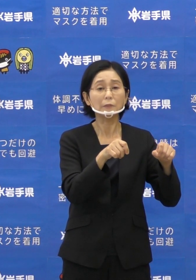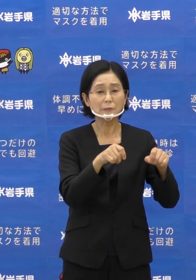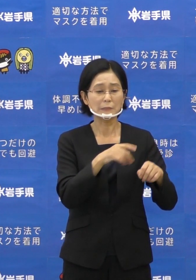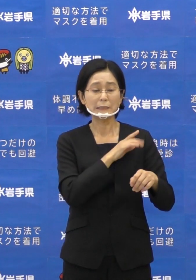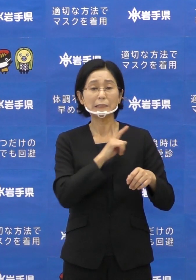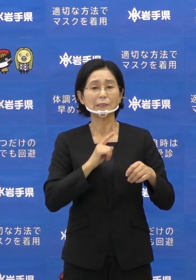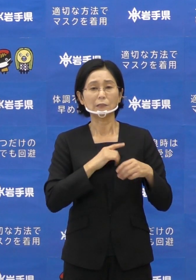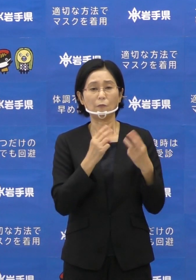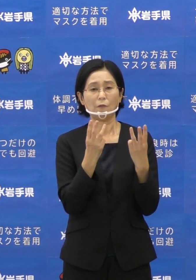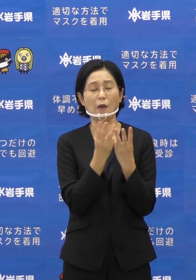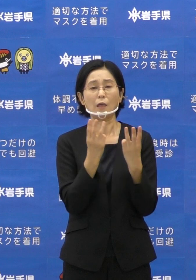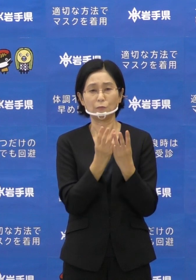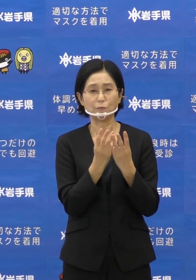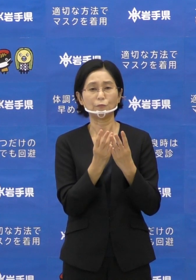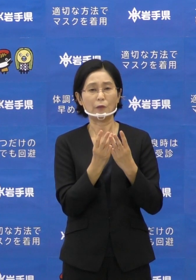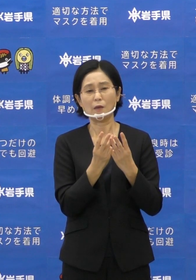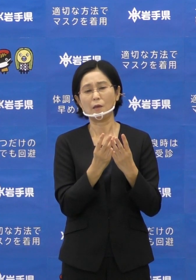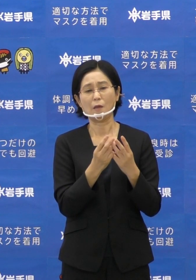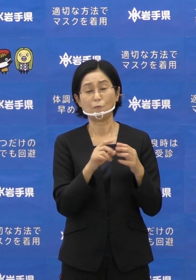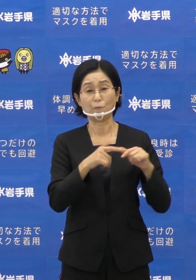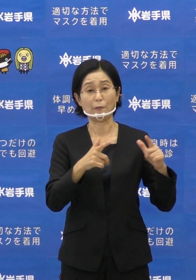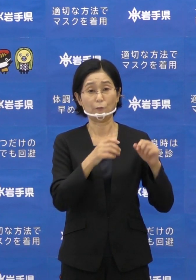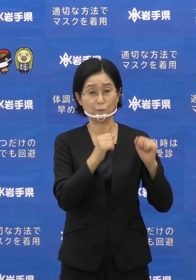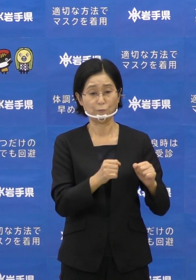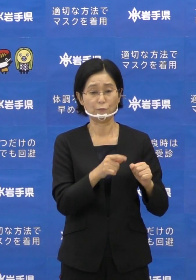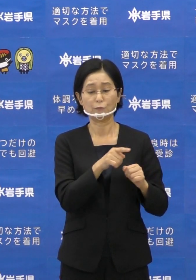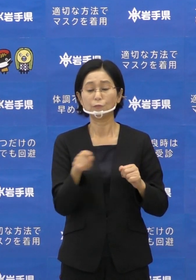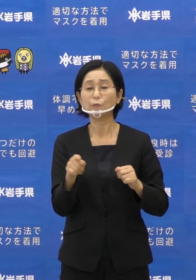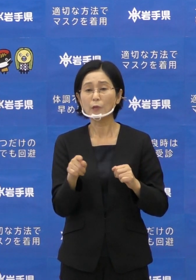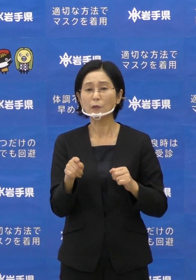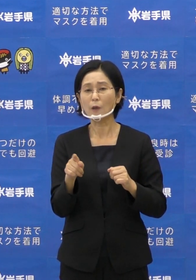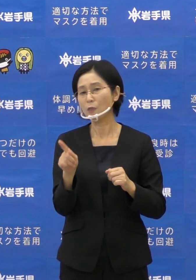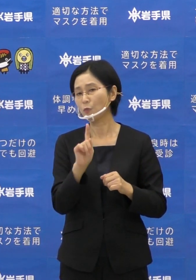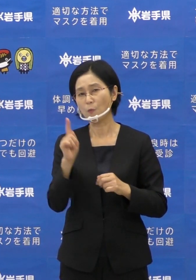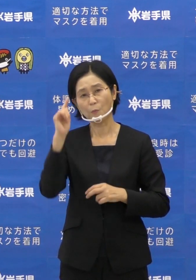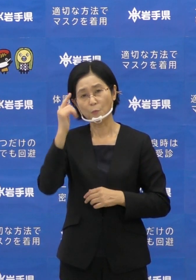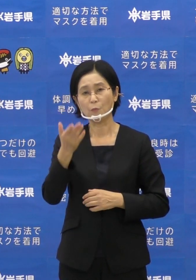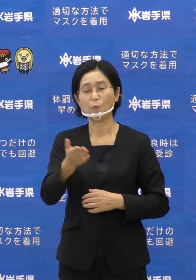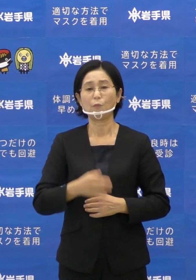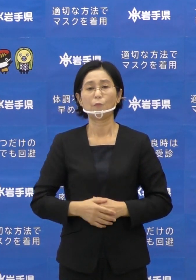たりはどうあるべきとお考えでしょうか。